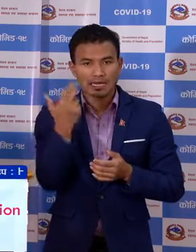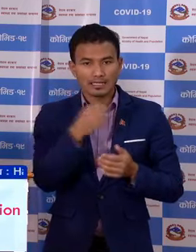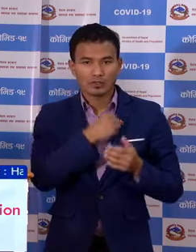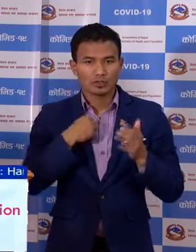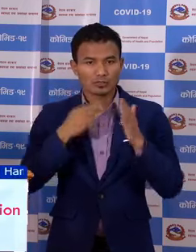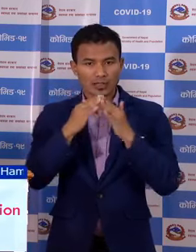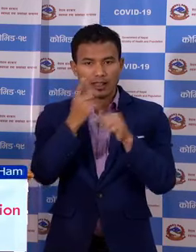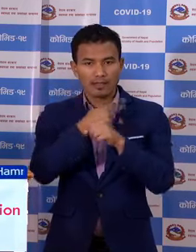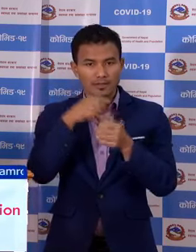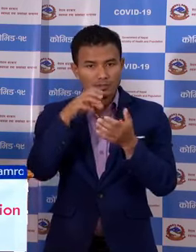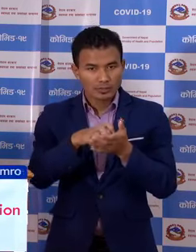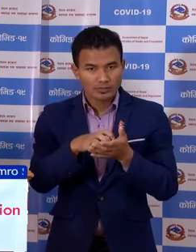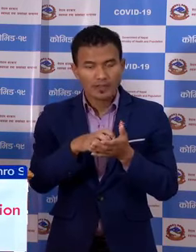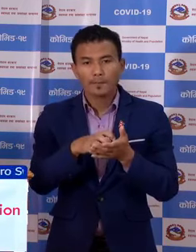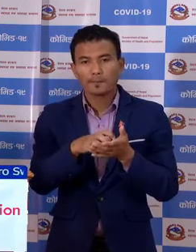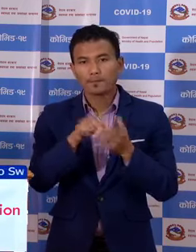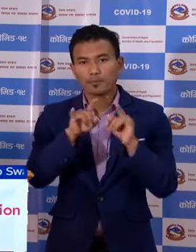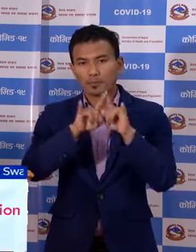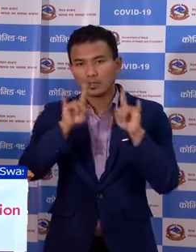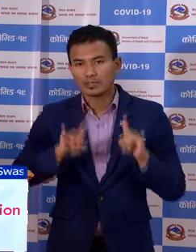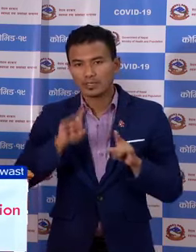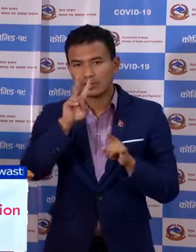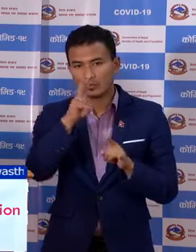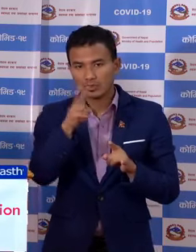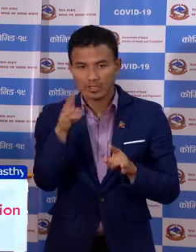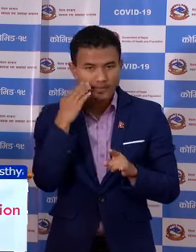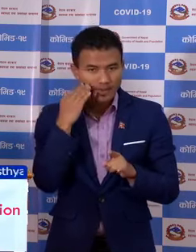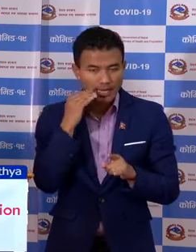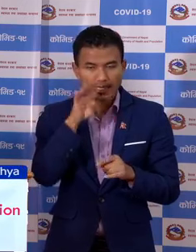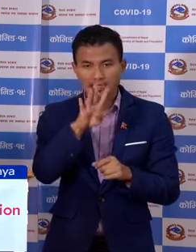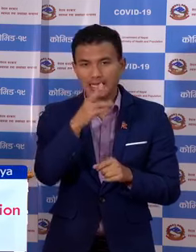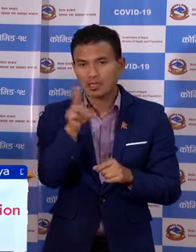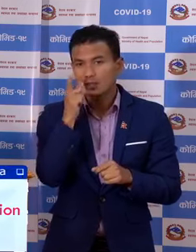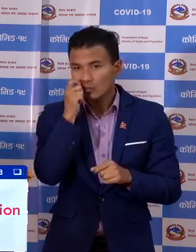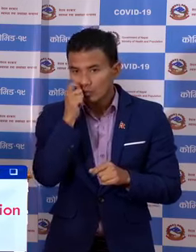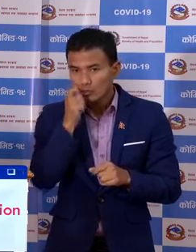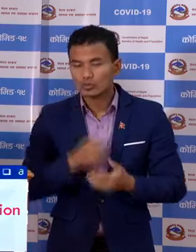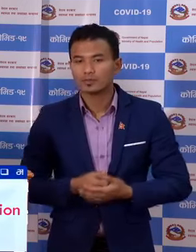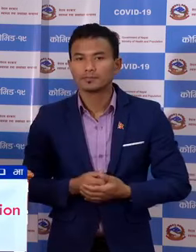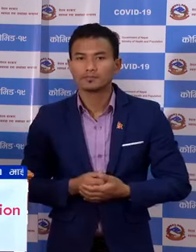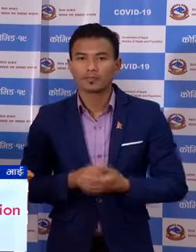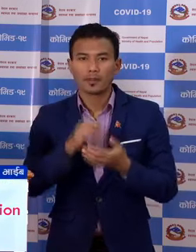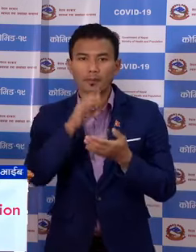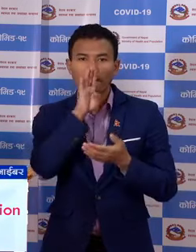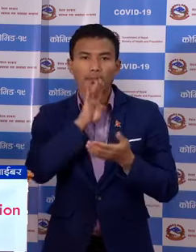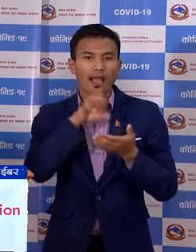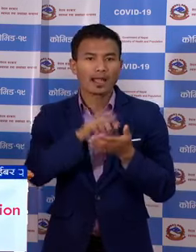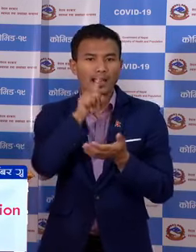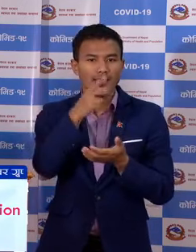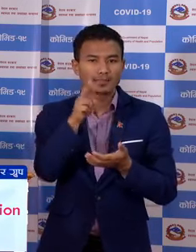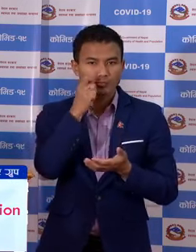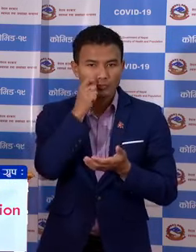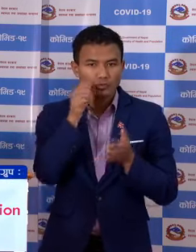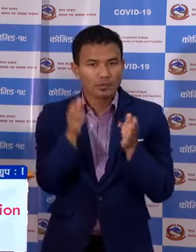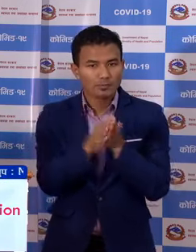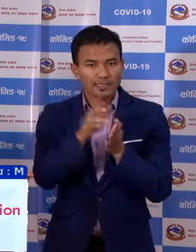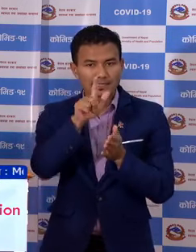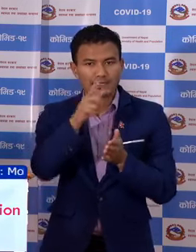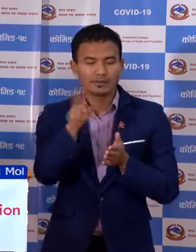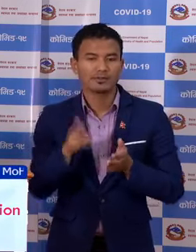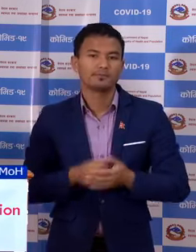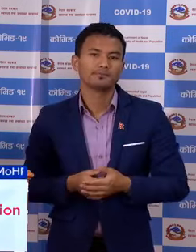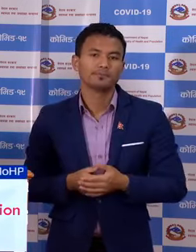अस्पताल वीरगंजमा पर्साका 2 जना महिला र 4 जना पुरुष, बाराका 1 जना पुरुष गरी जम्मा 7